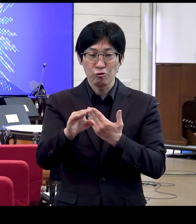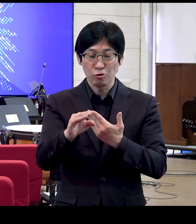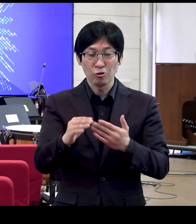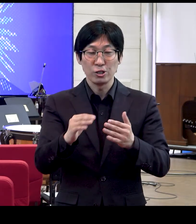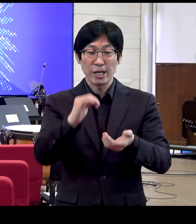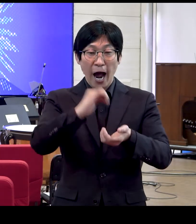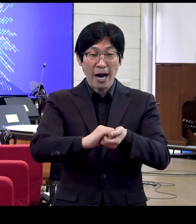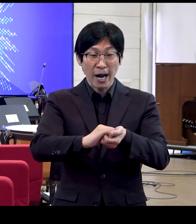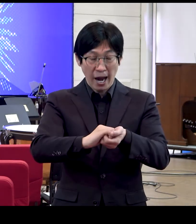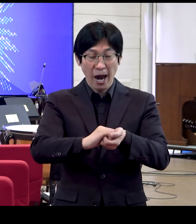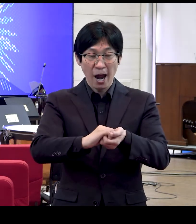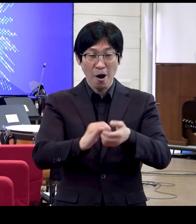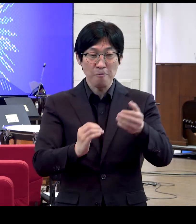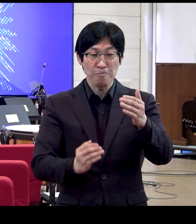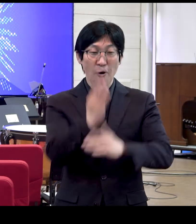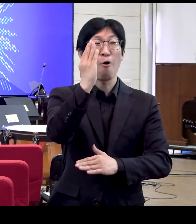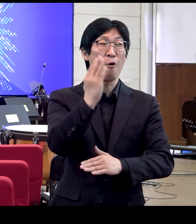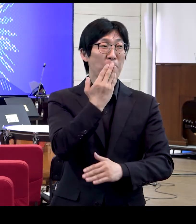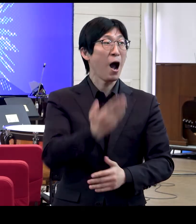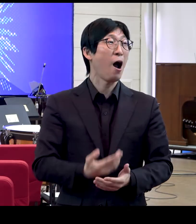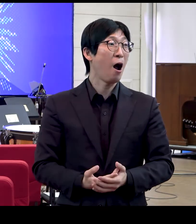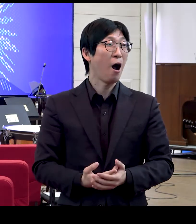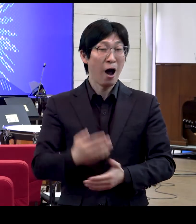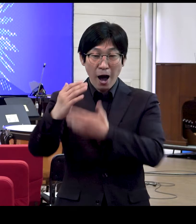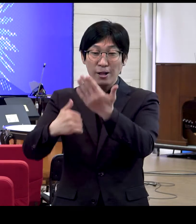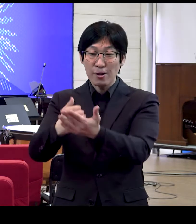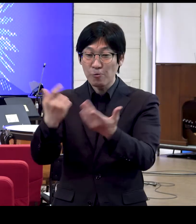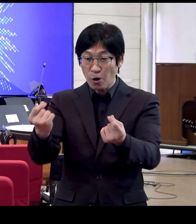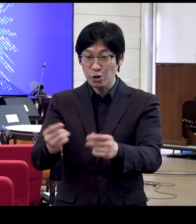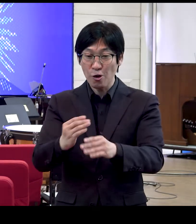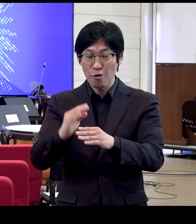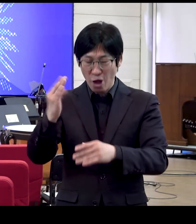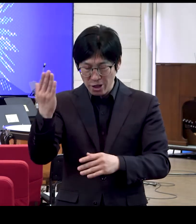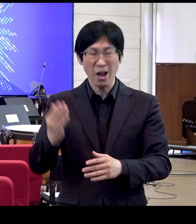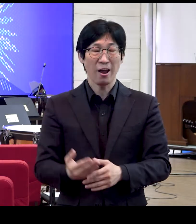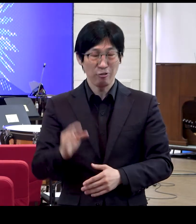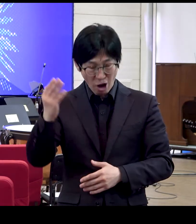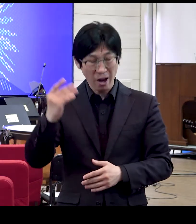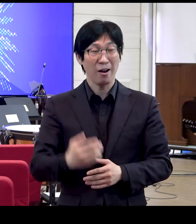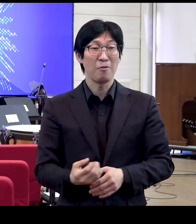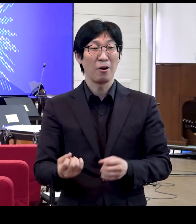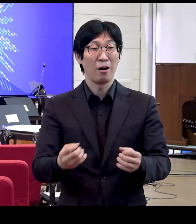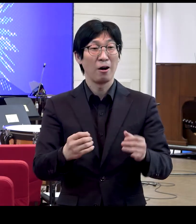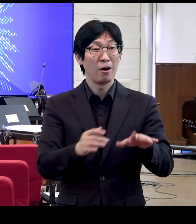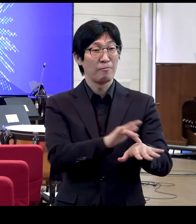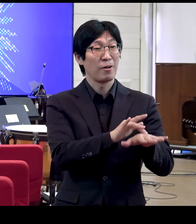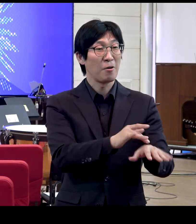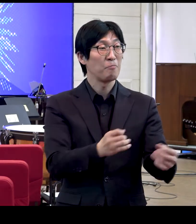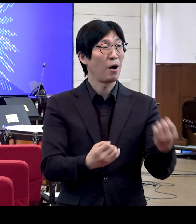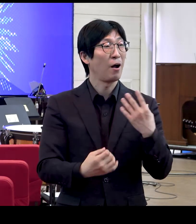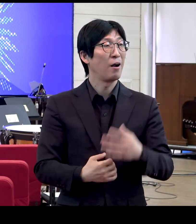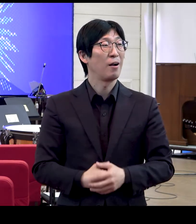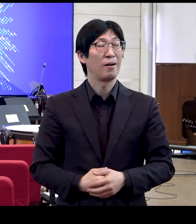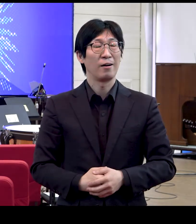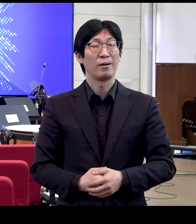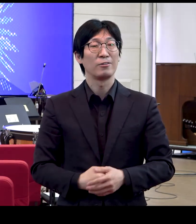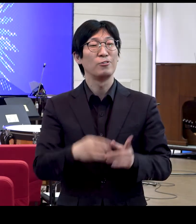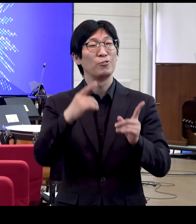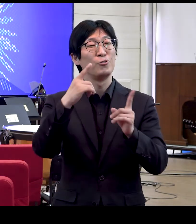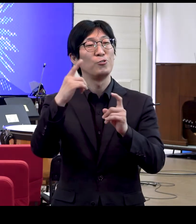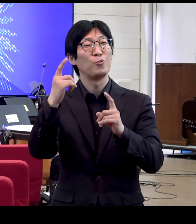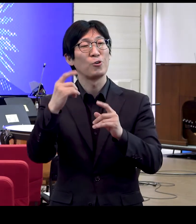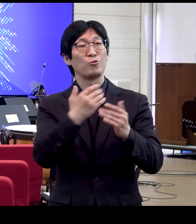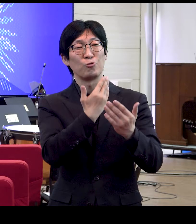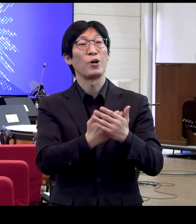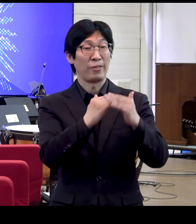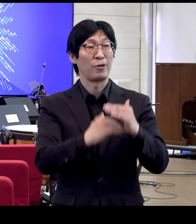인간인 자기 한계성을 갖다가 부정하면서 하나님처럼 되는 어떤 그런 것, 그게 바로 이